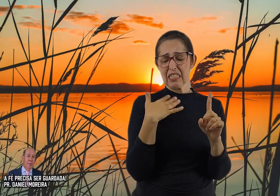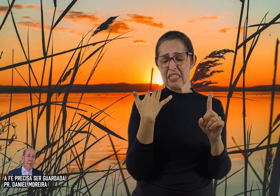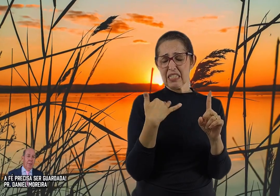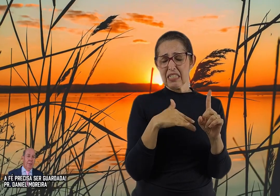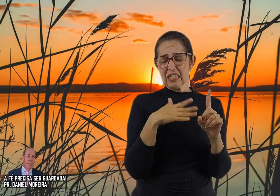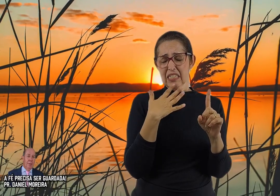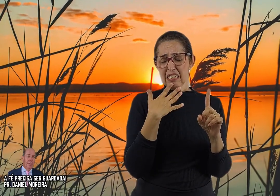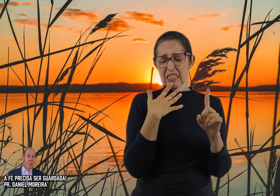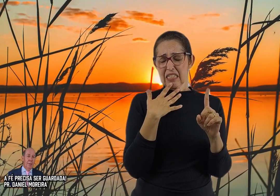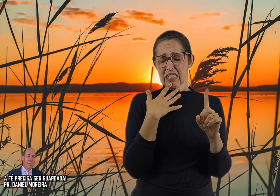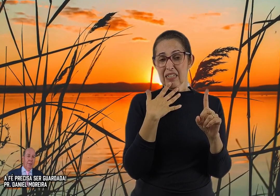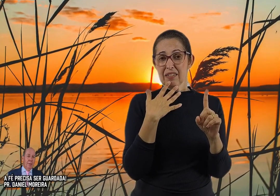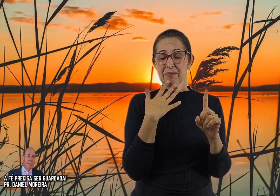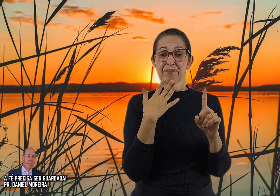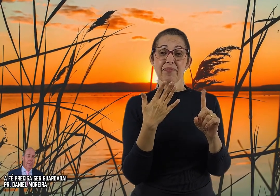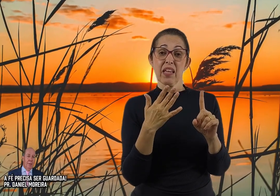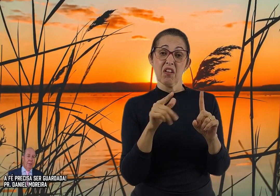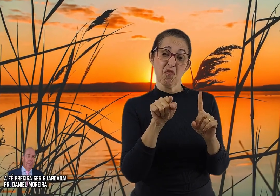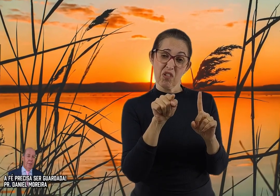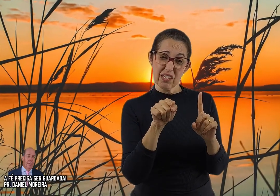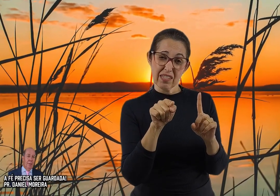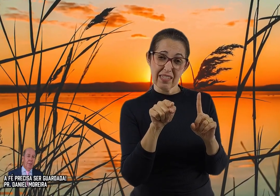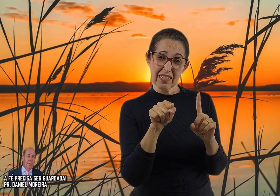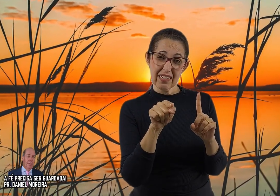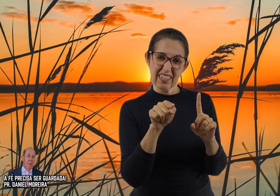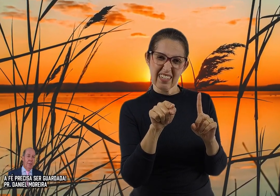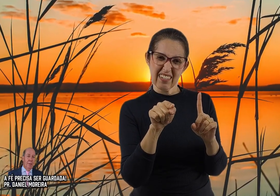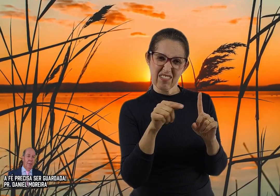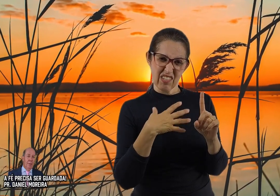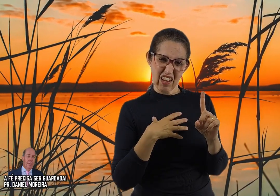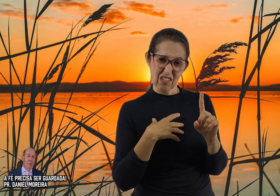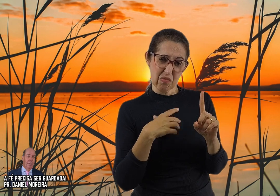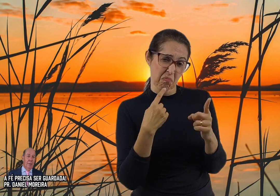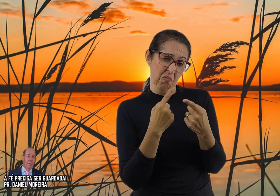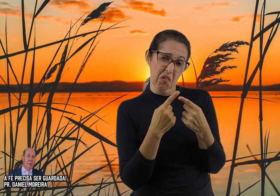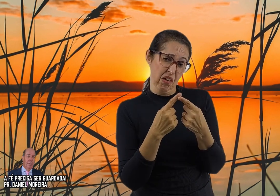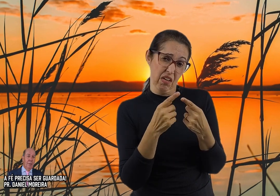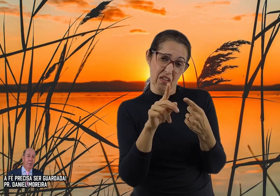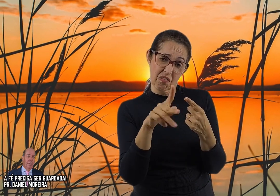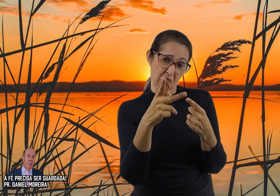Não está acontecendo com você, então você não está sentindo nada, mas o pai está sofrendo.